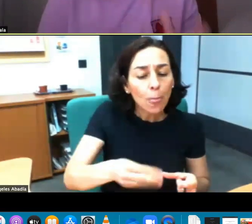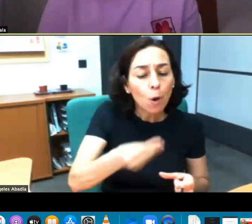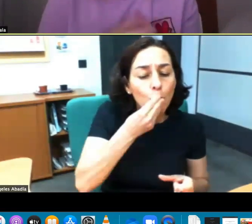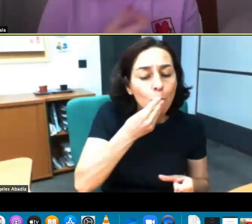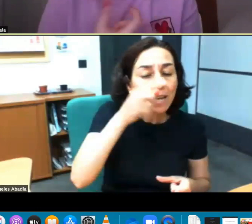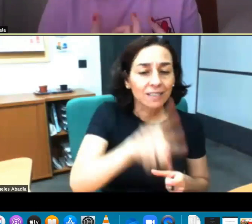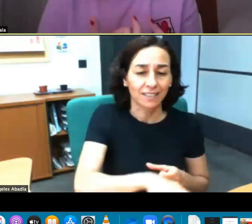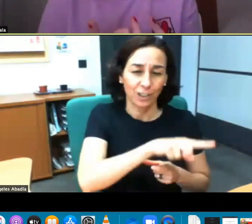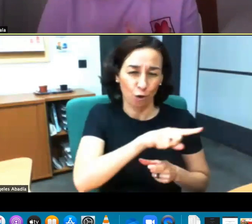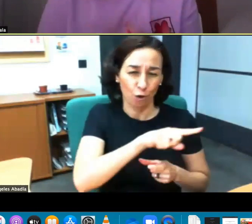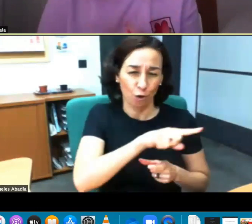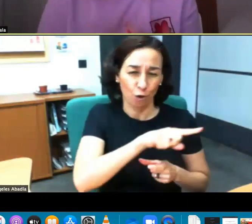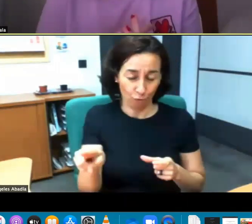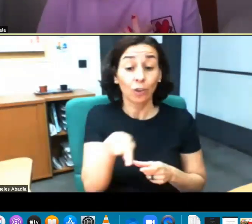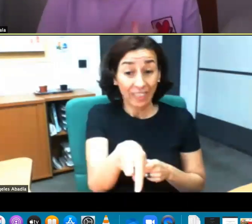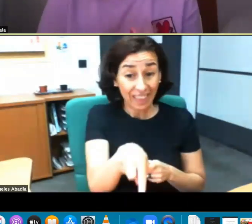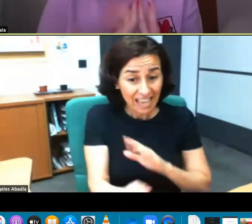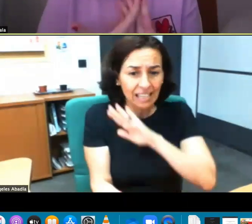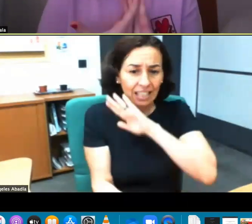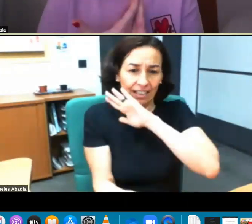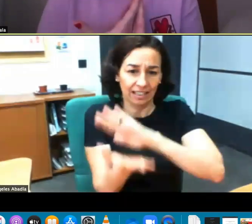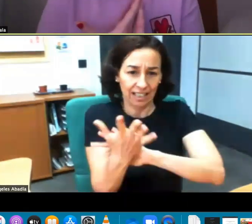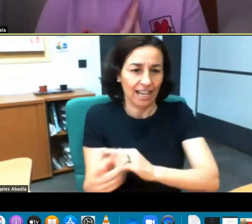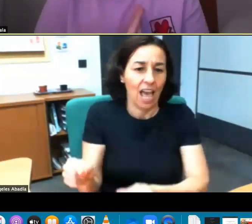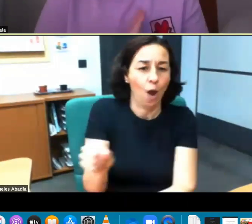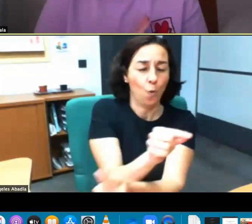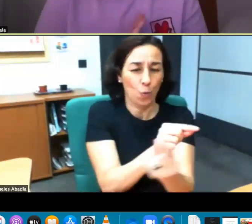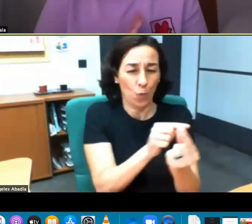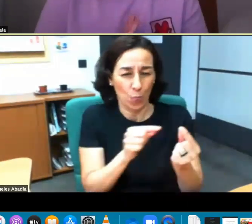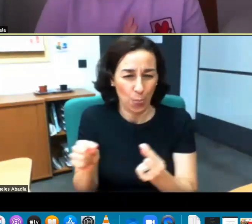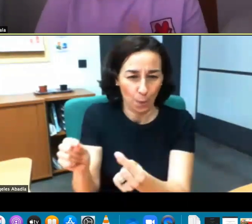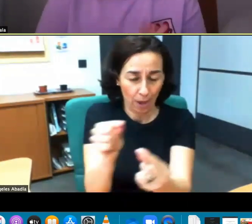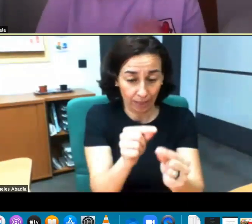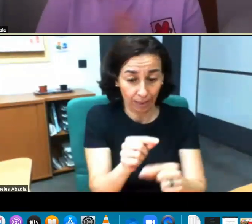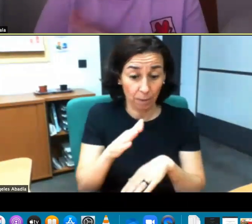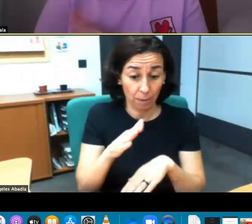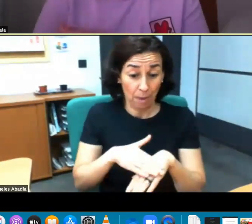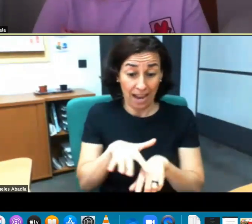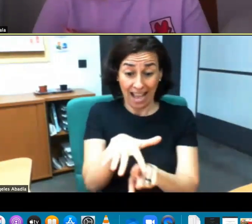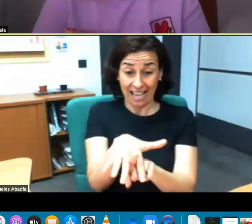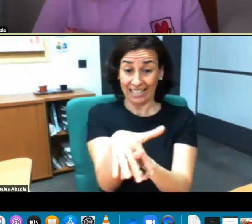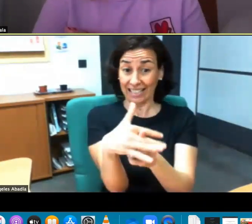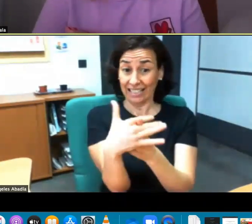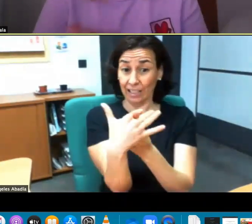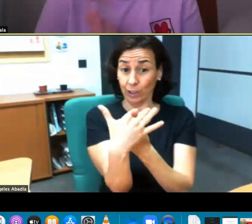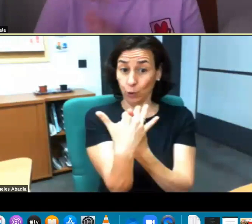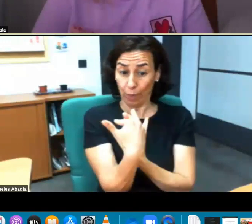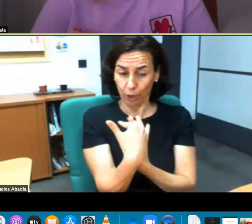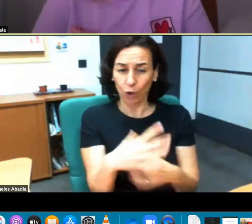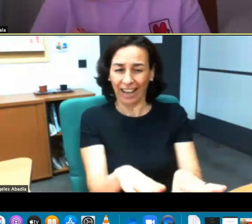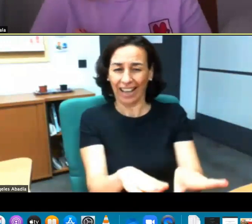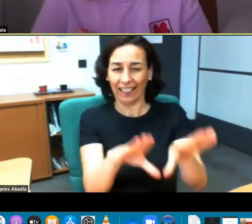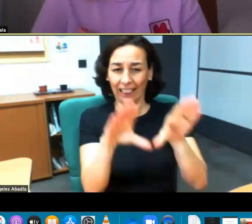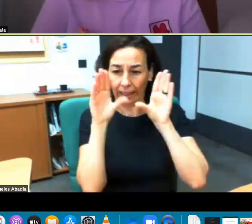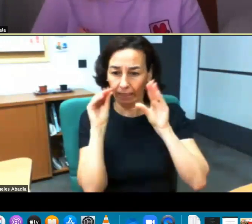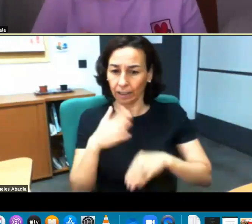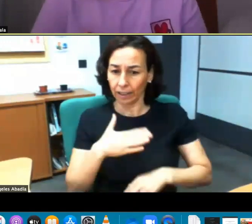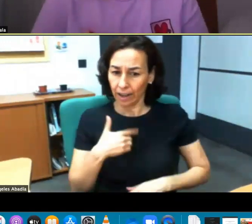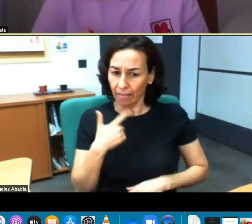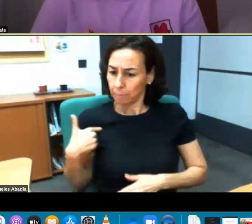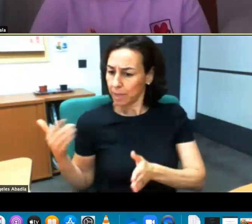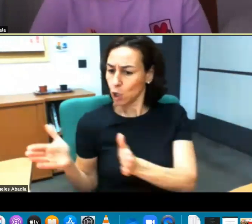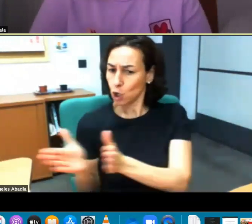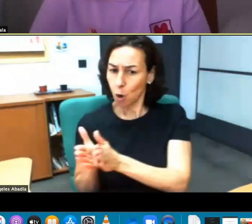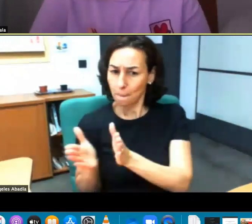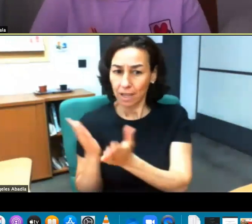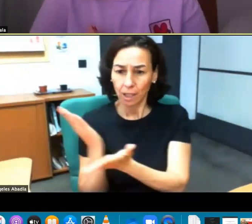pie a un pequeño debate, de decir, de entender la situación del otro alumno, de mi compañero de clase, que